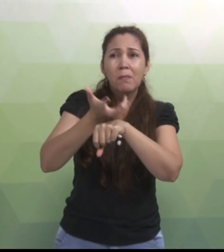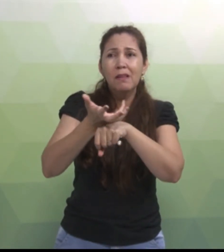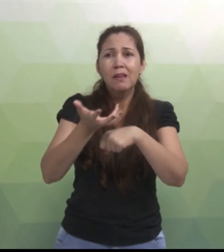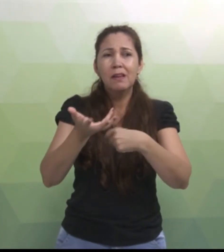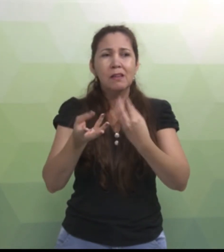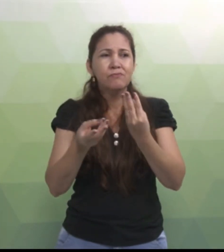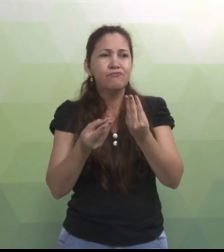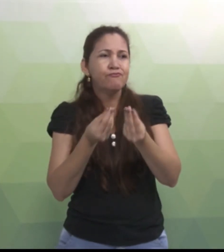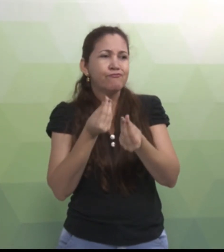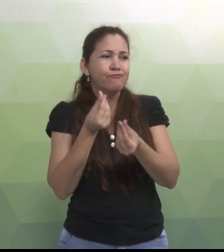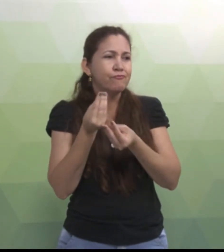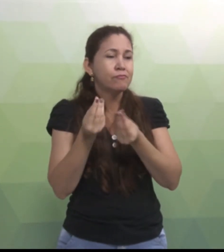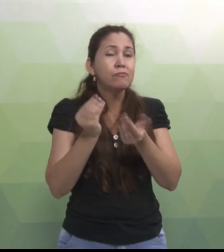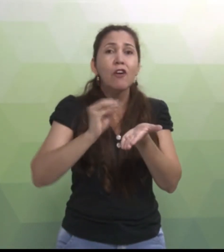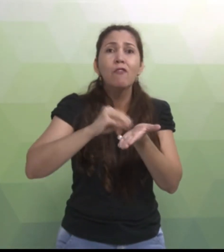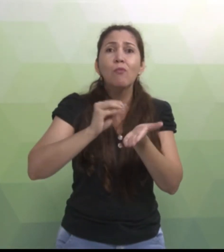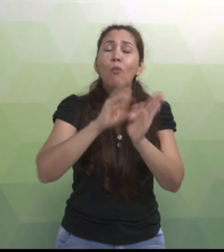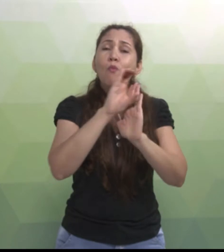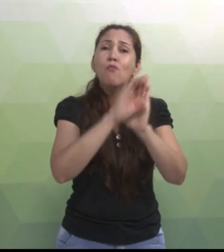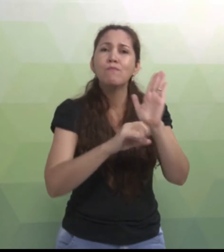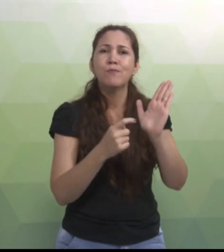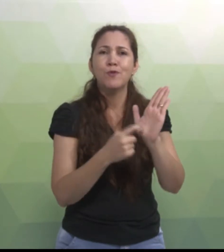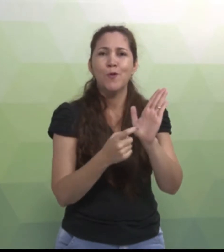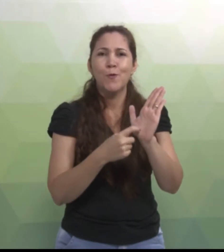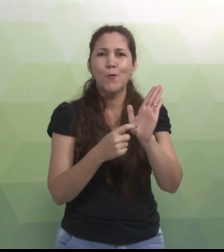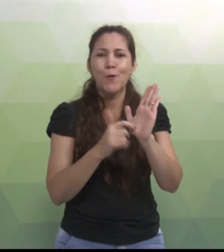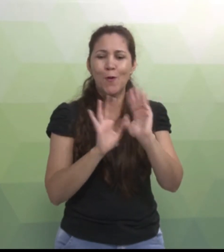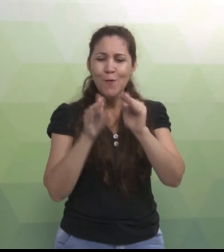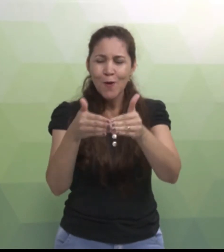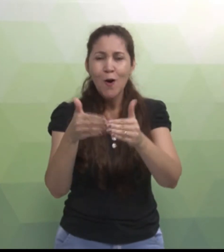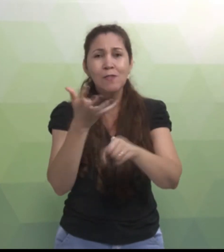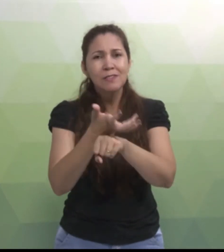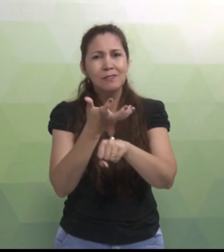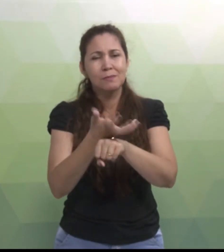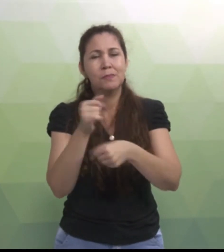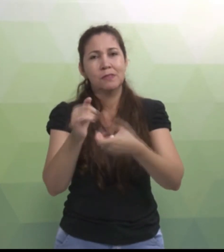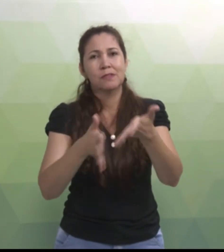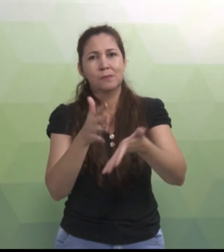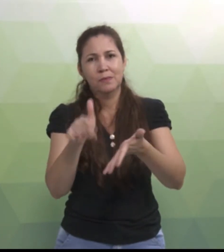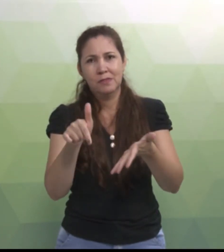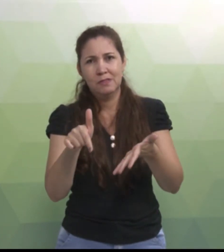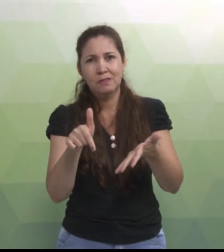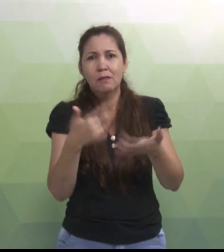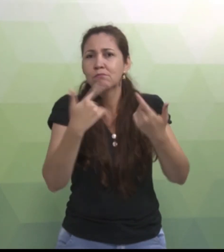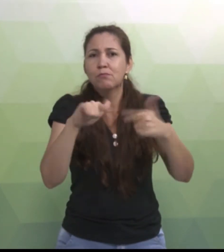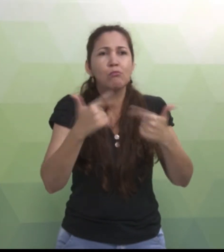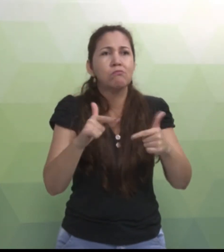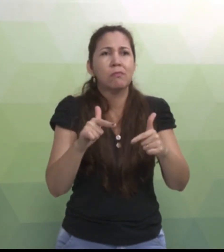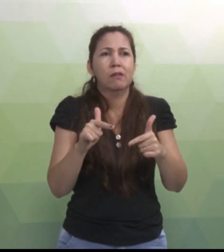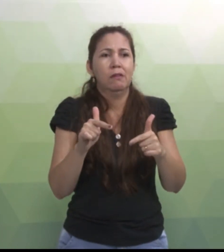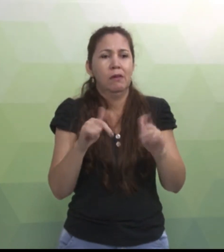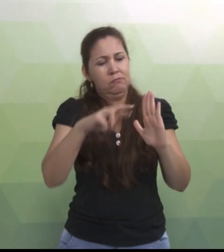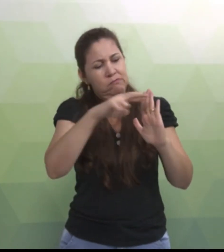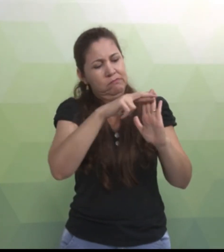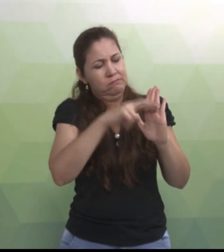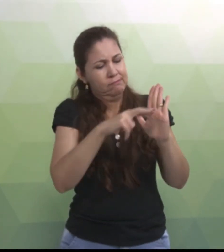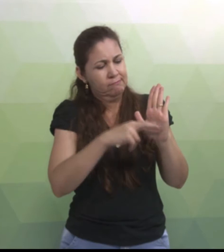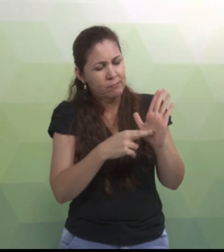que trouxe a disciplina de Libras, que não tinha um currículo adequado para o ensino, ou seja, não tinha um currículo,